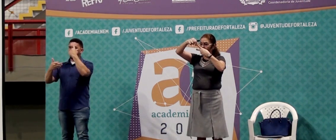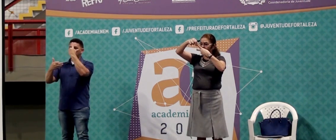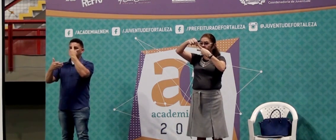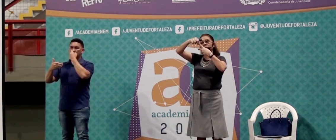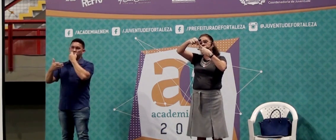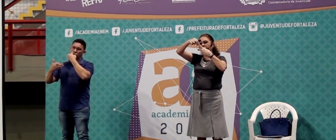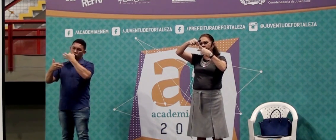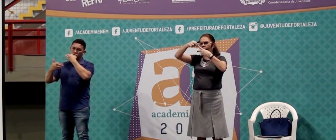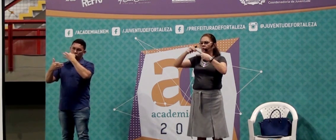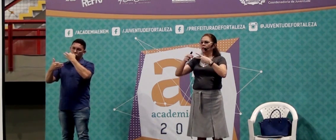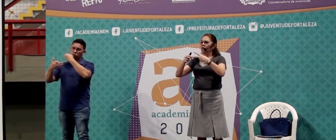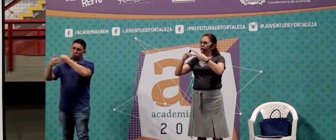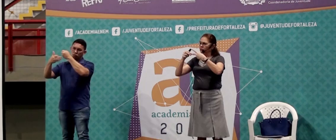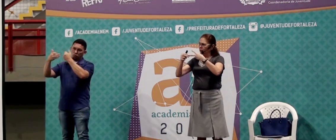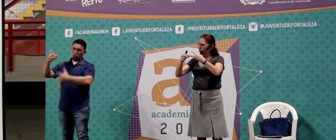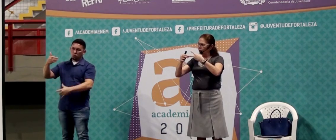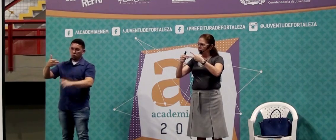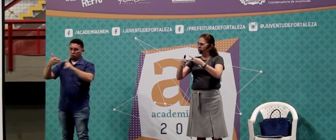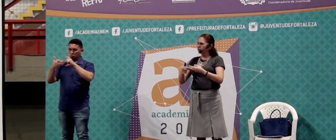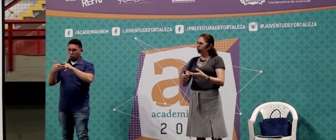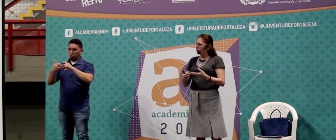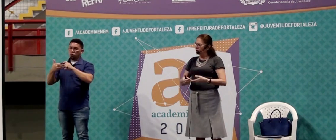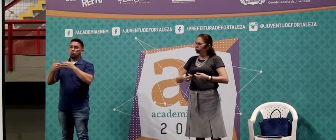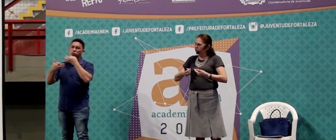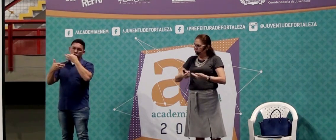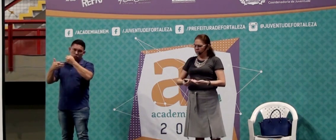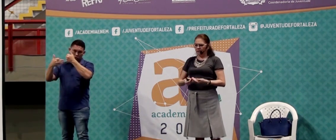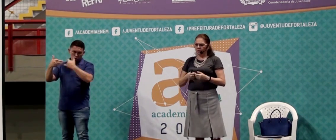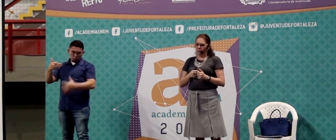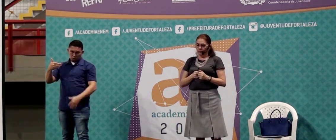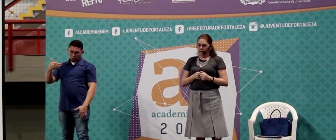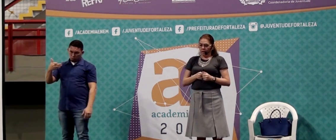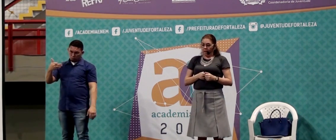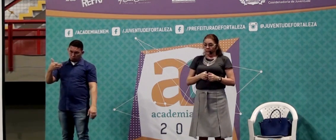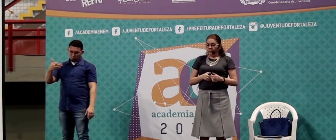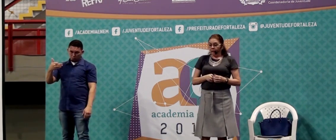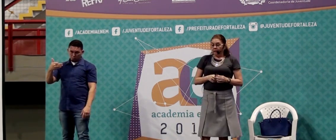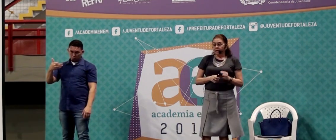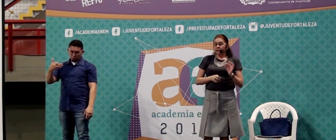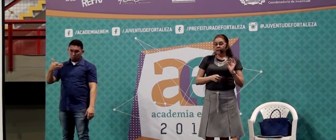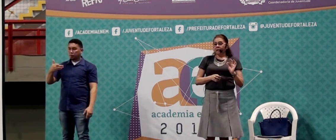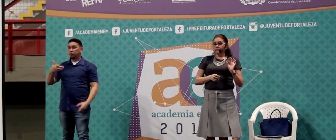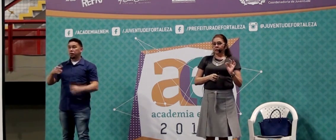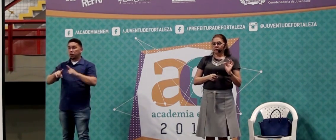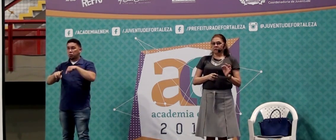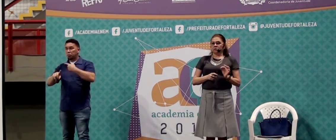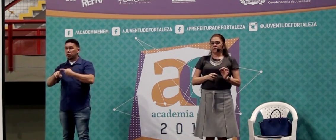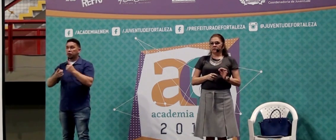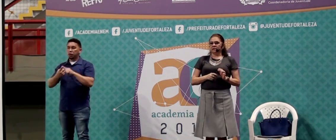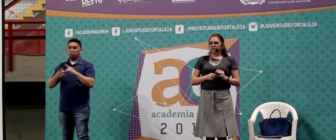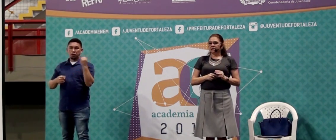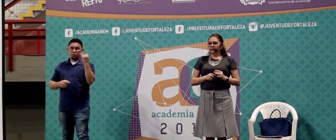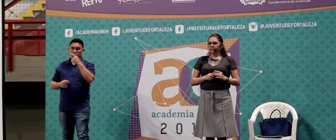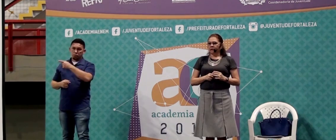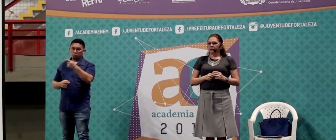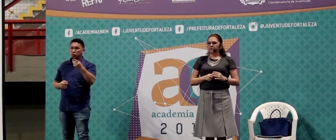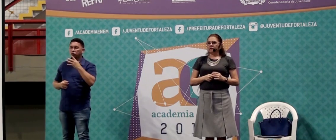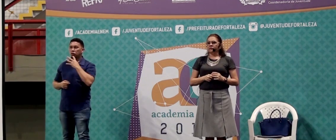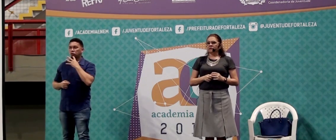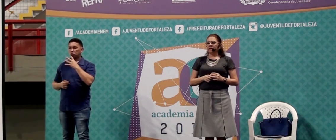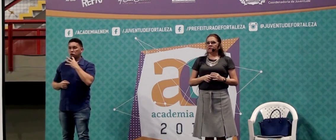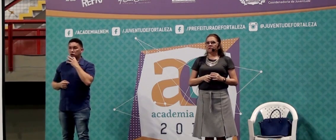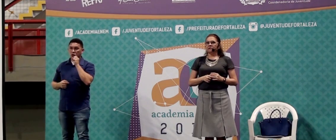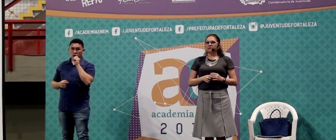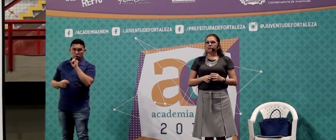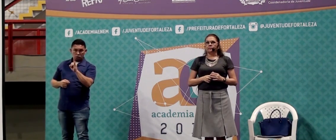nesse e explico. Eu uso um argumento nesse outro e explico. E é importante que você saiba,